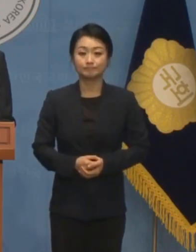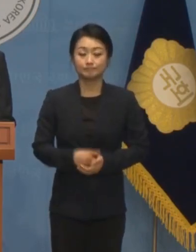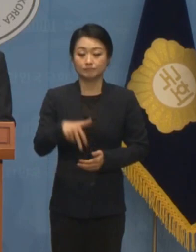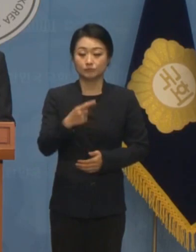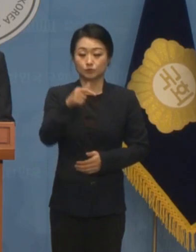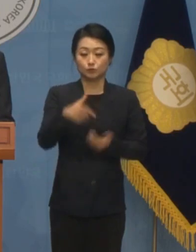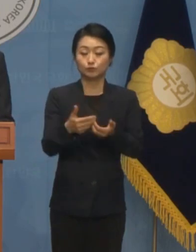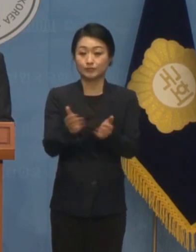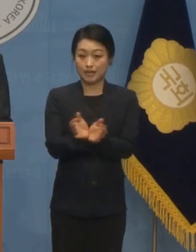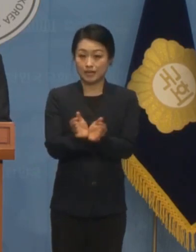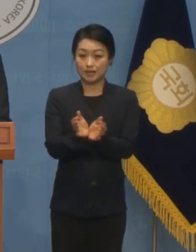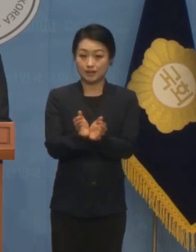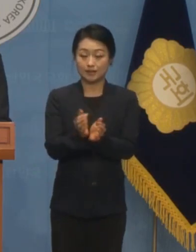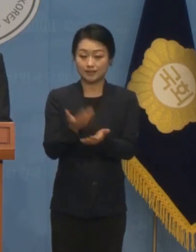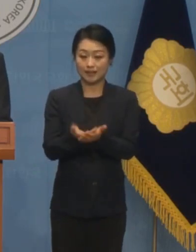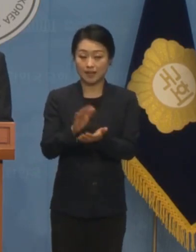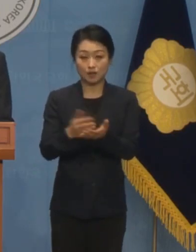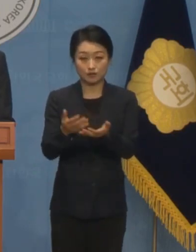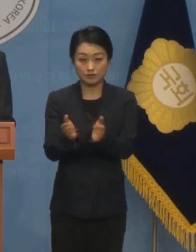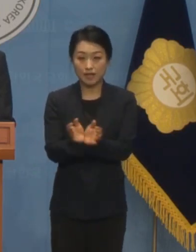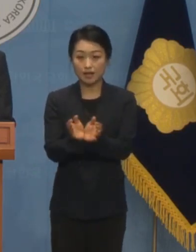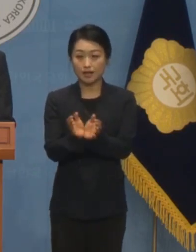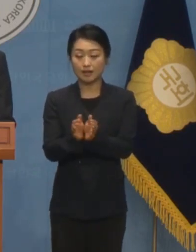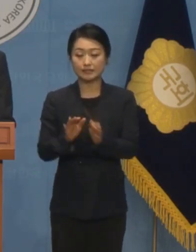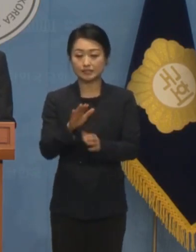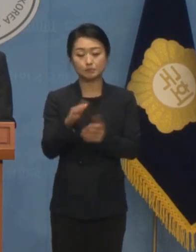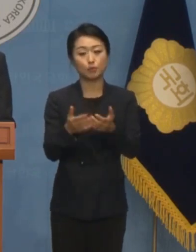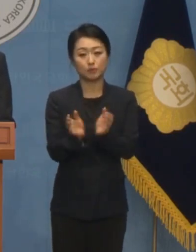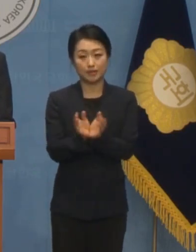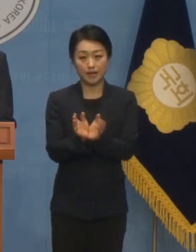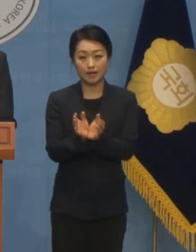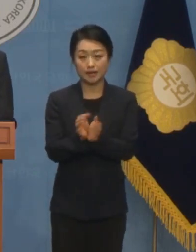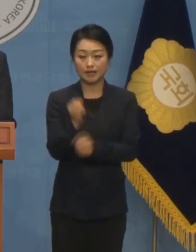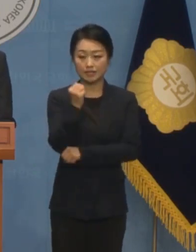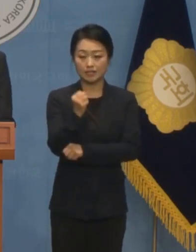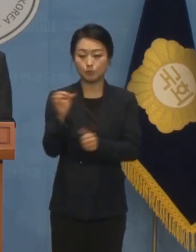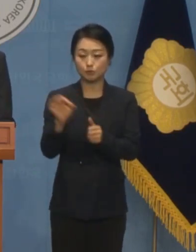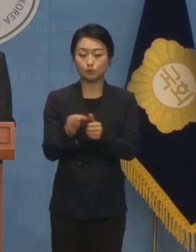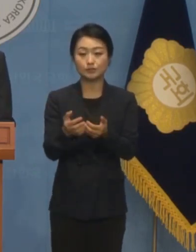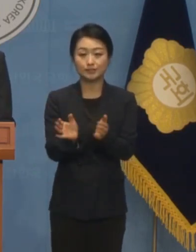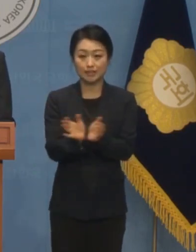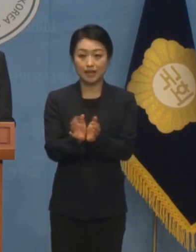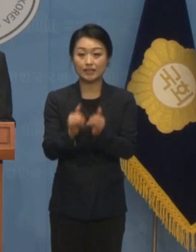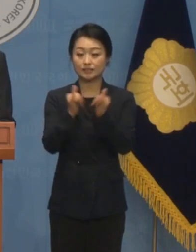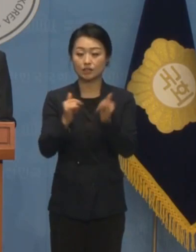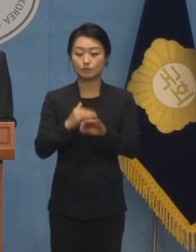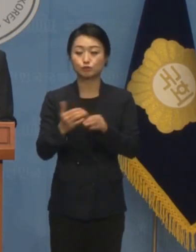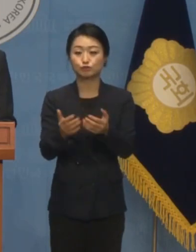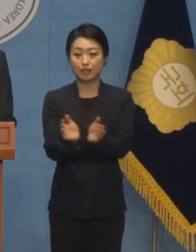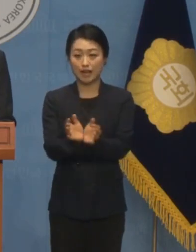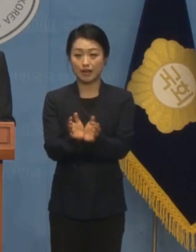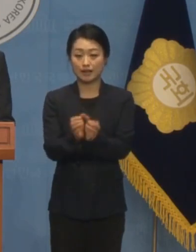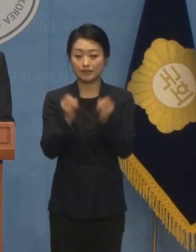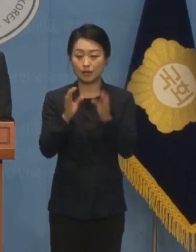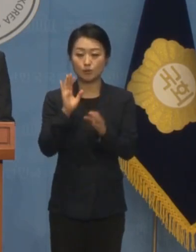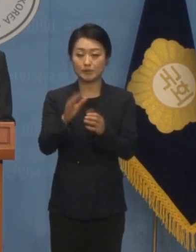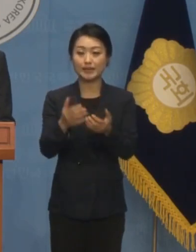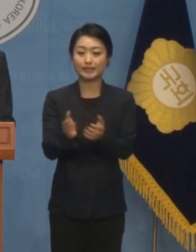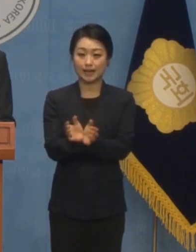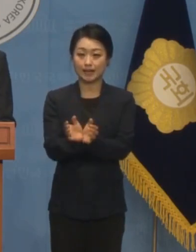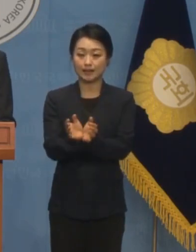조국 혁신당은 물론이고 개혁신당, 진보당, 기본소득당, 사회민주당, 새로운미래